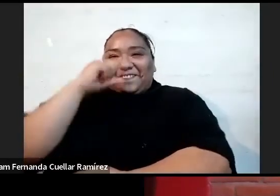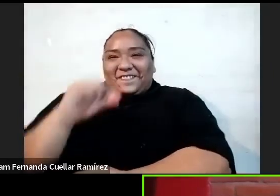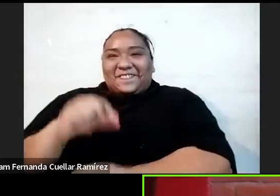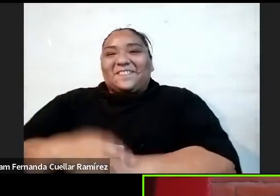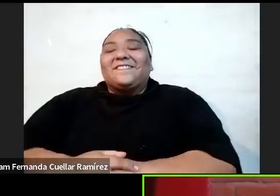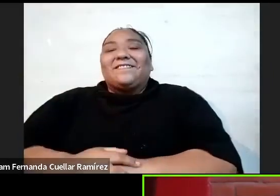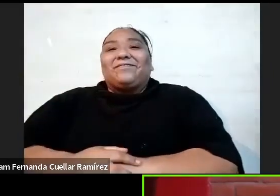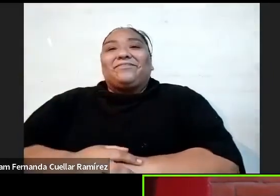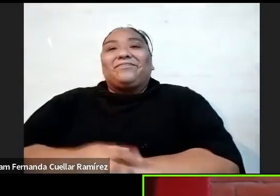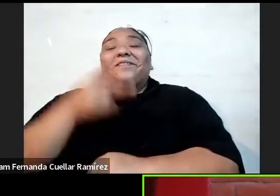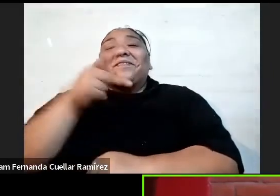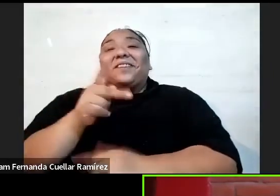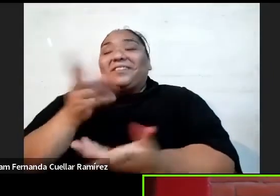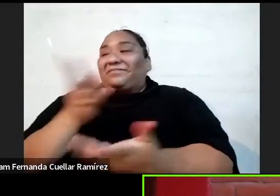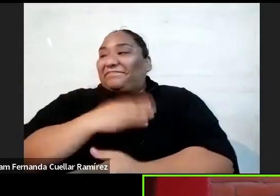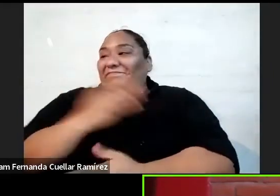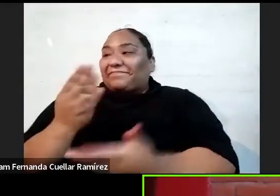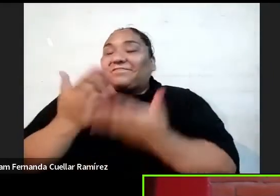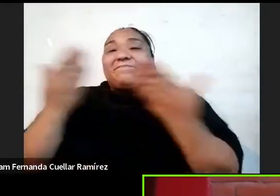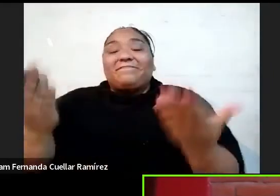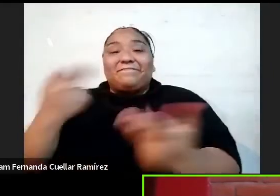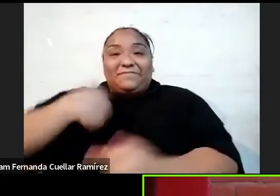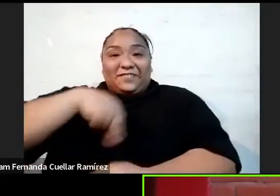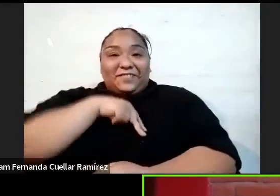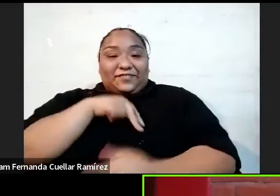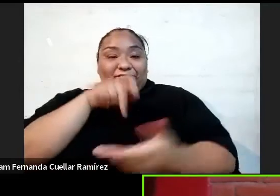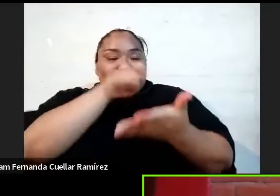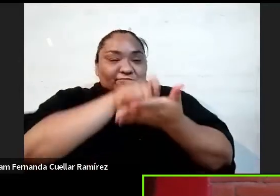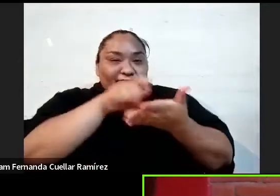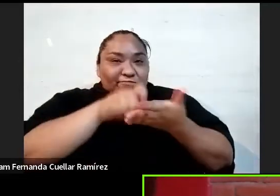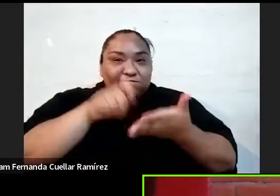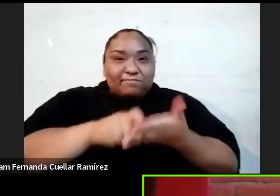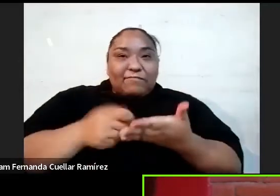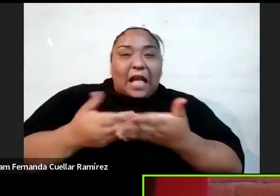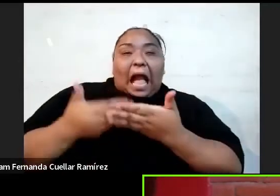Pues empecé en las letras y la literatura